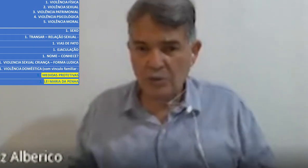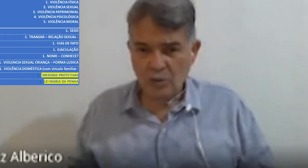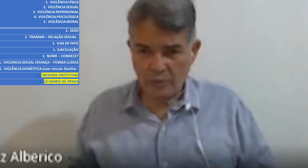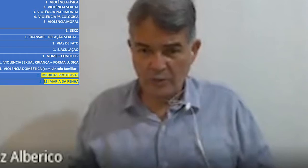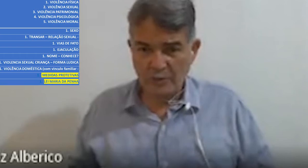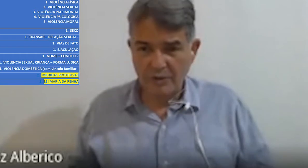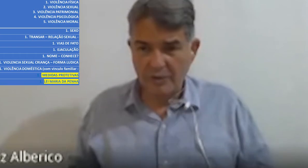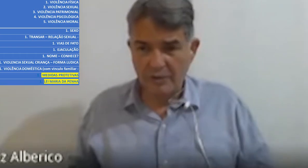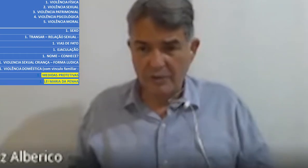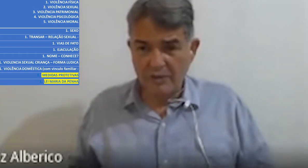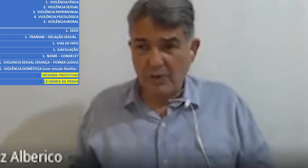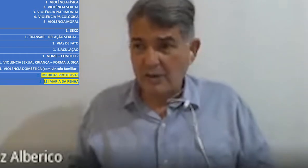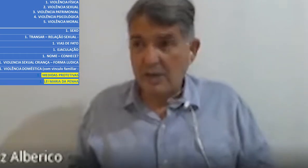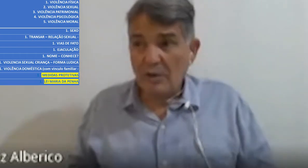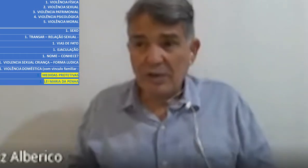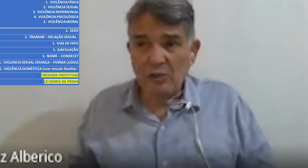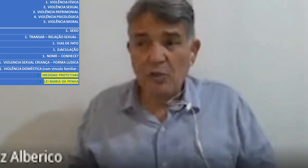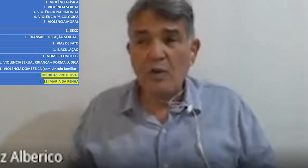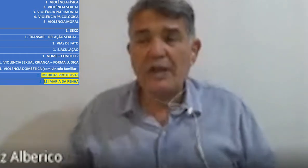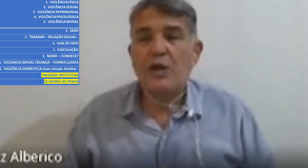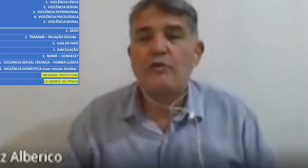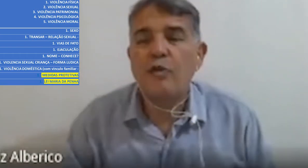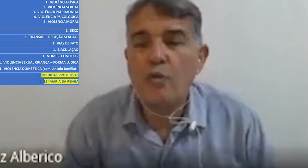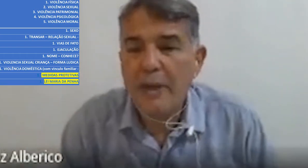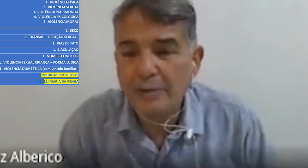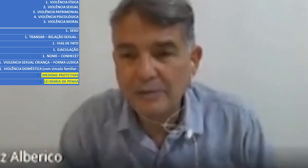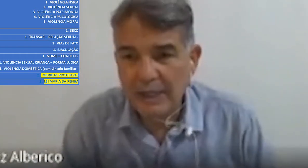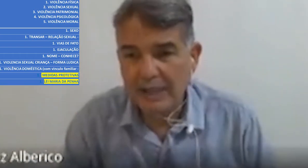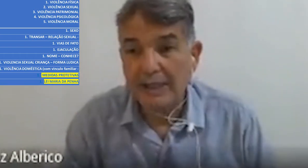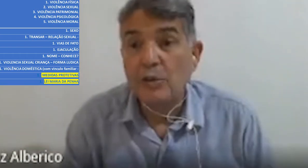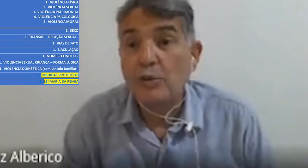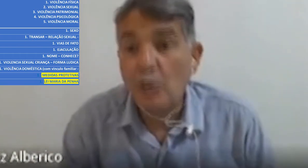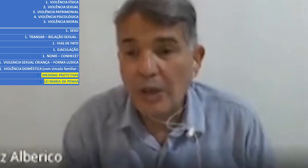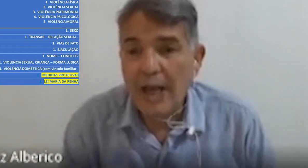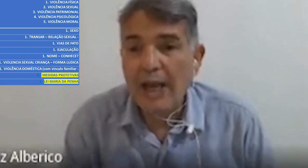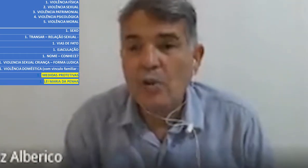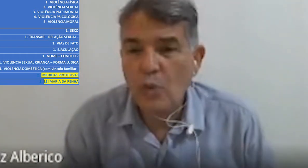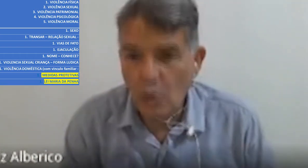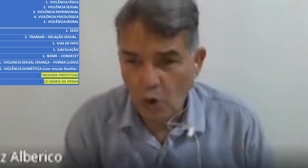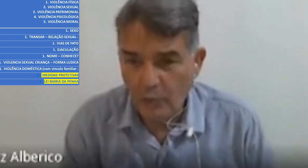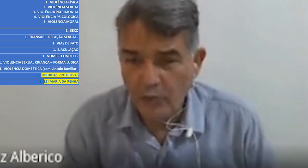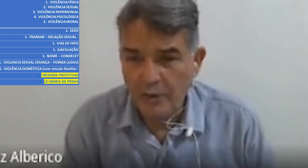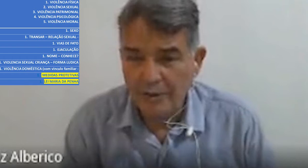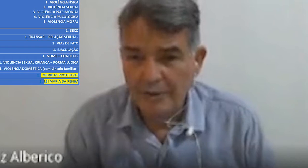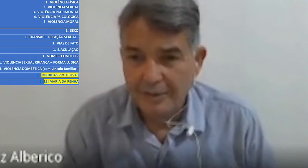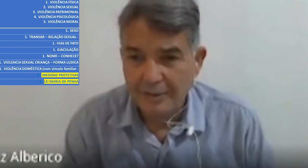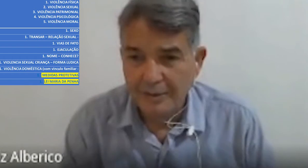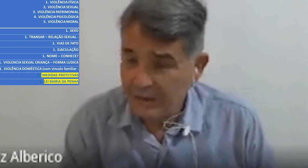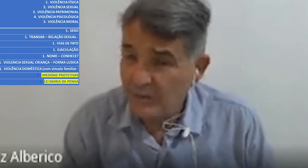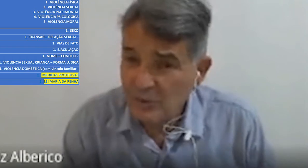corpo? Da hora como é que eu vou perguntar tocar o corpo?